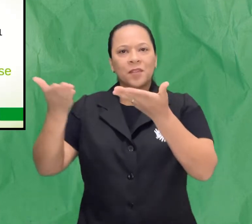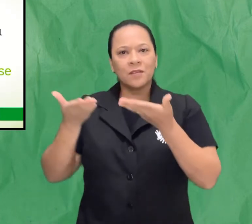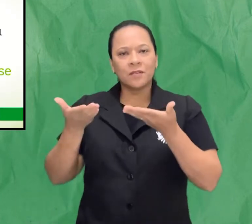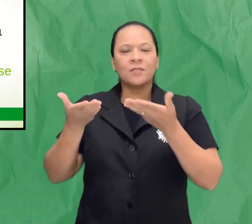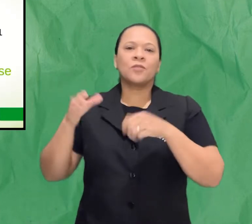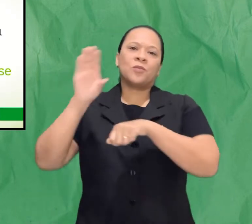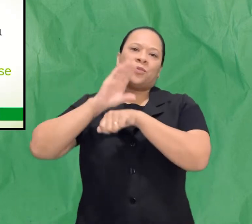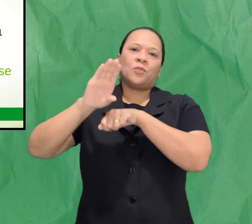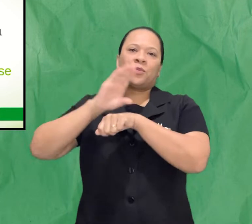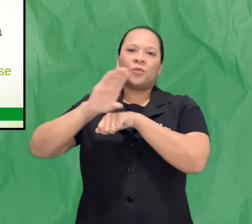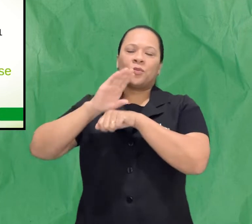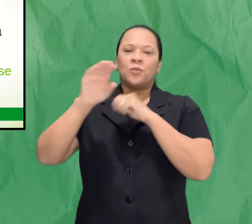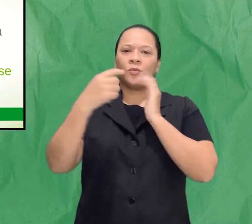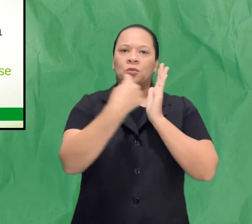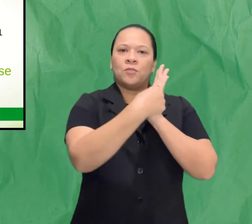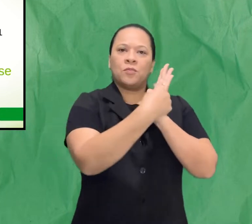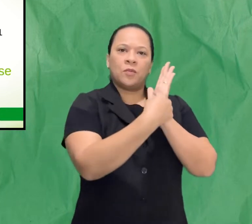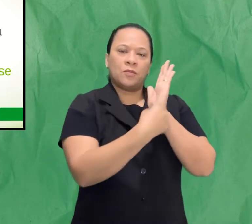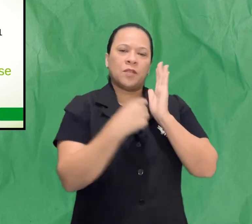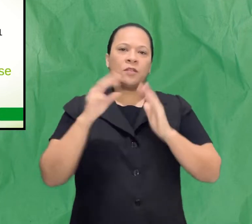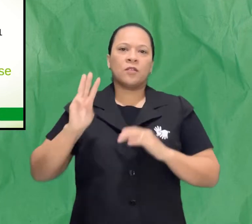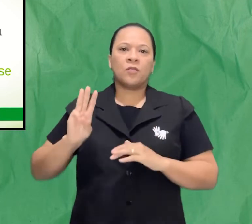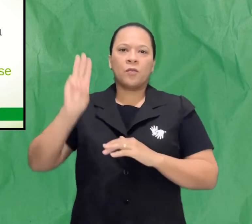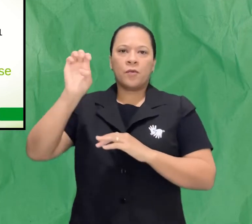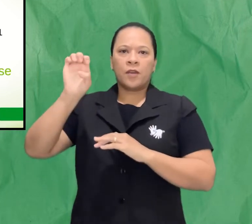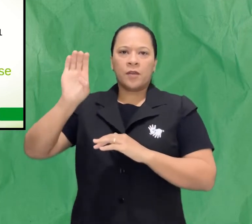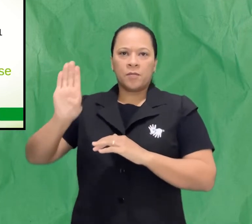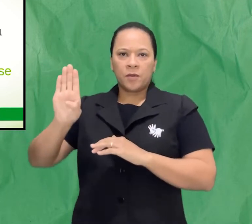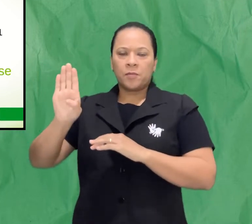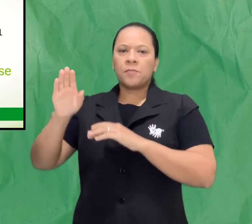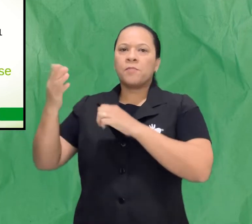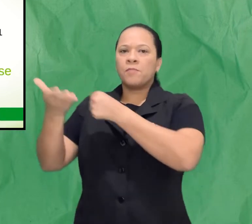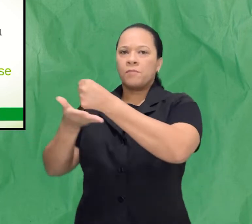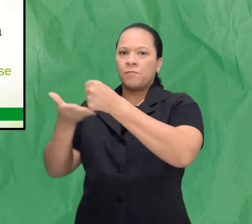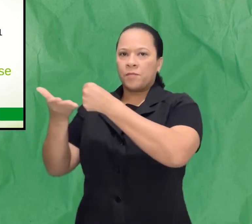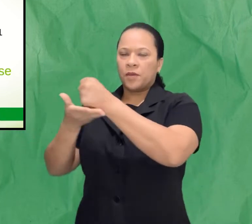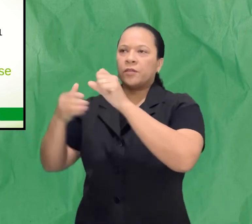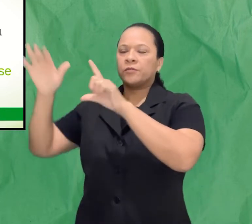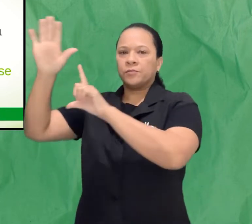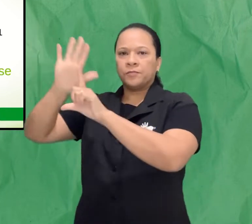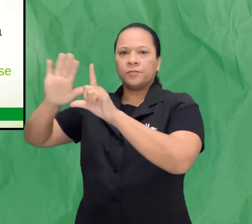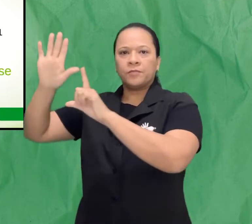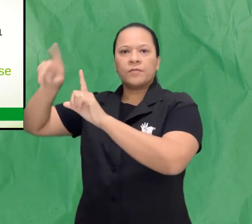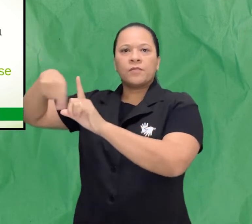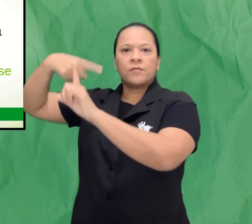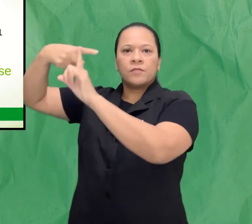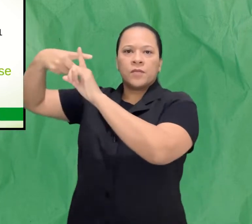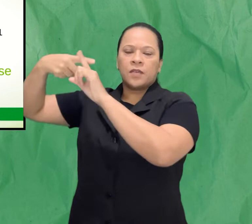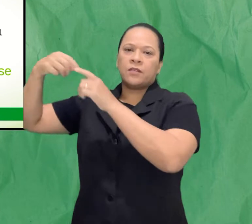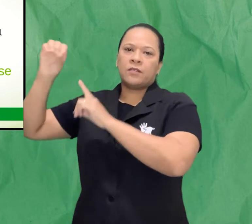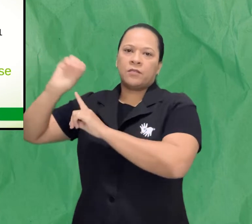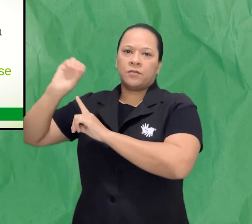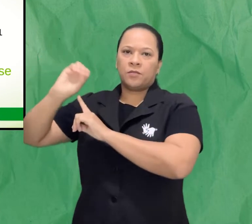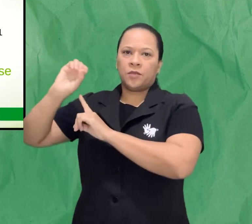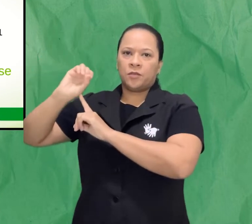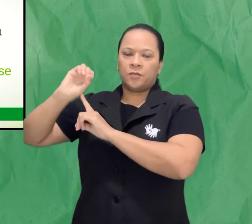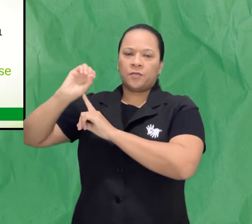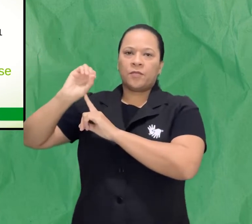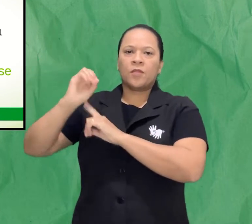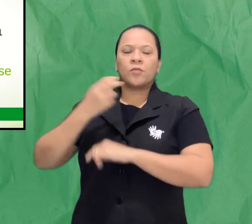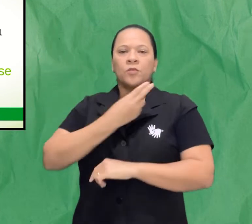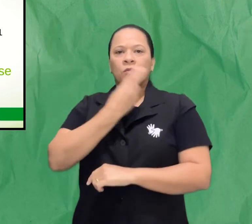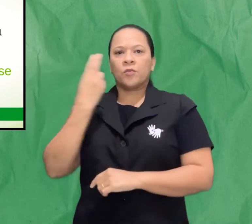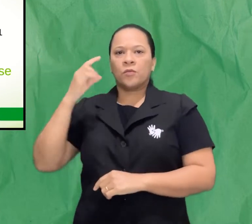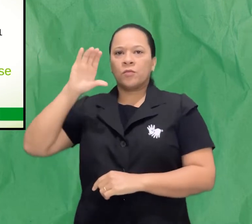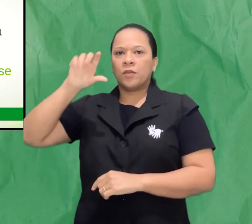Seja bem-vindo ao curso de Programação Web Básico da plataforma MyFMG. Eu me